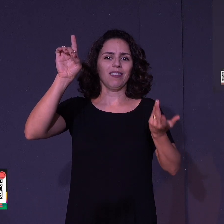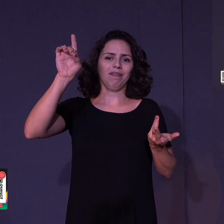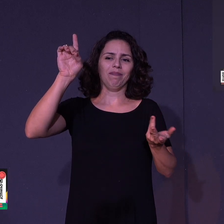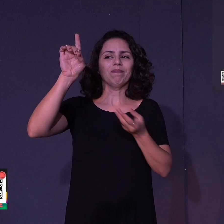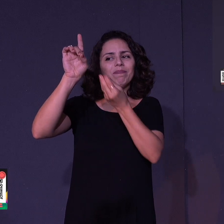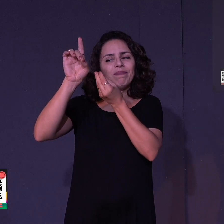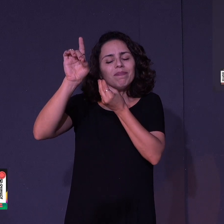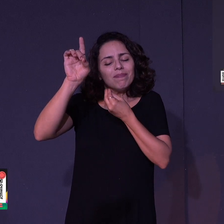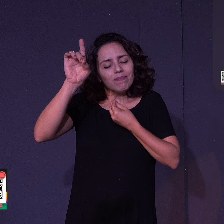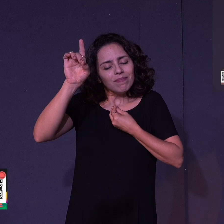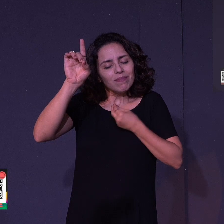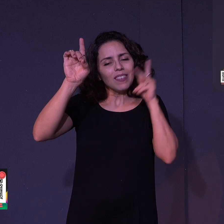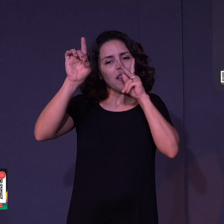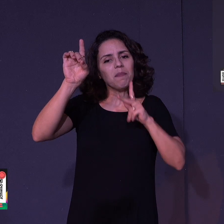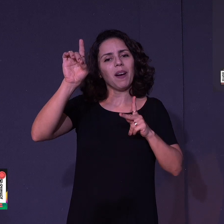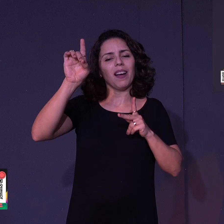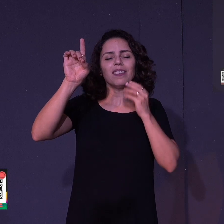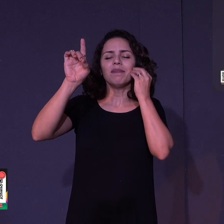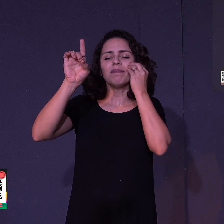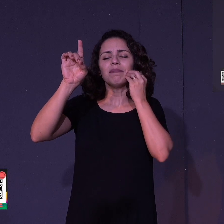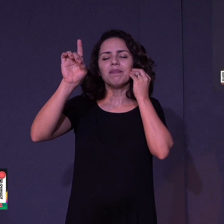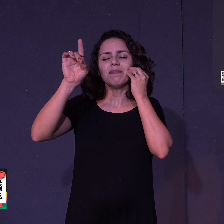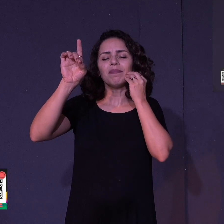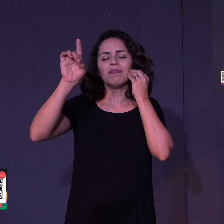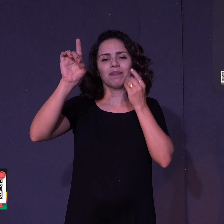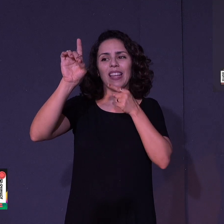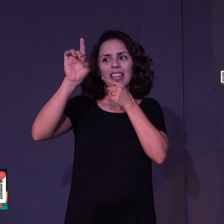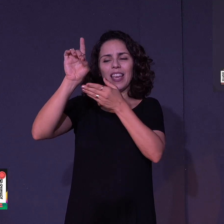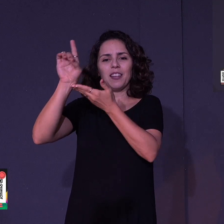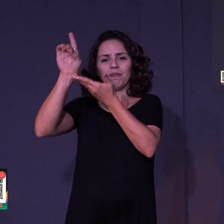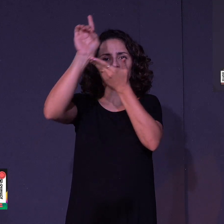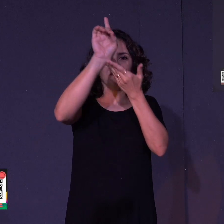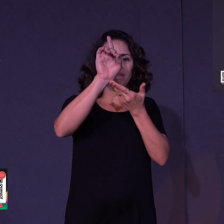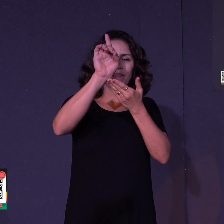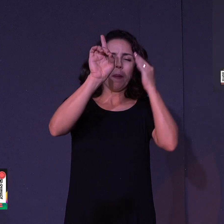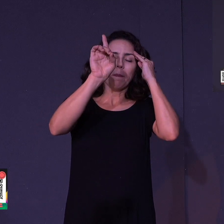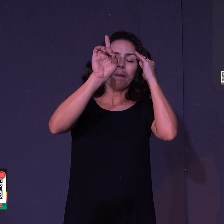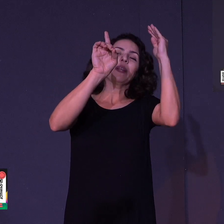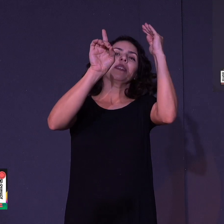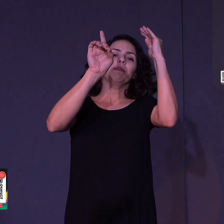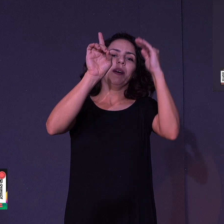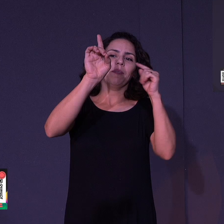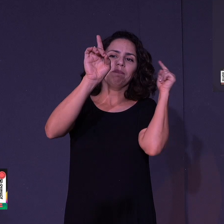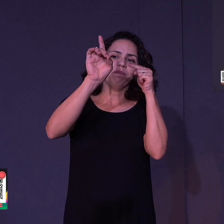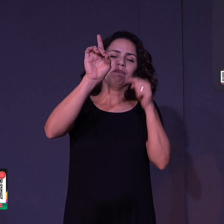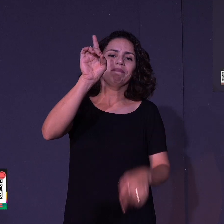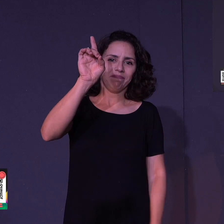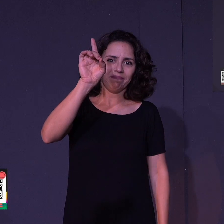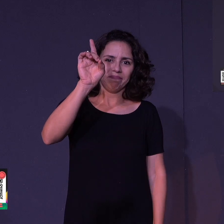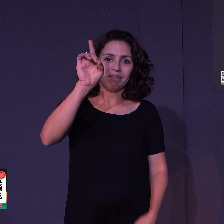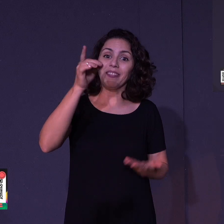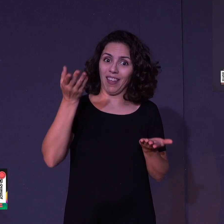A nossa primeira atitude deve ser colocar Deus como prioridade nas nossas vidas. Essa é a verdade. A